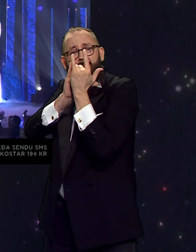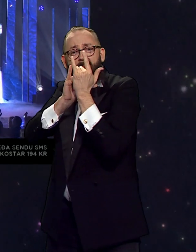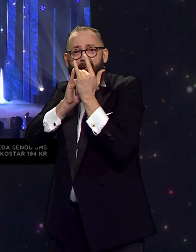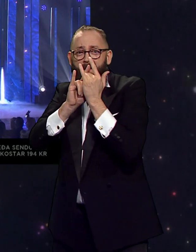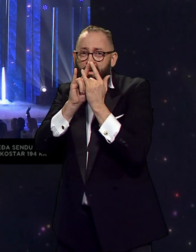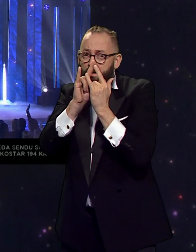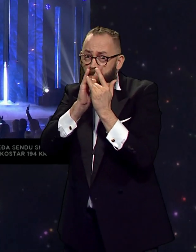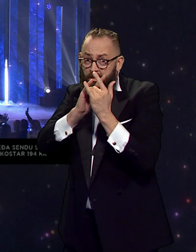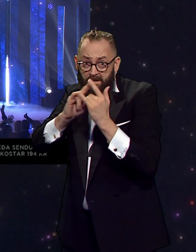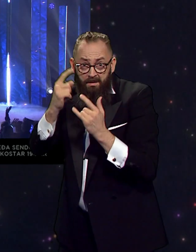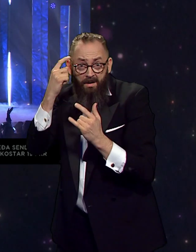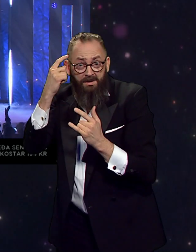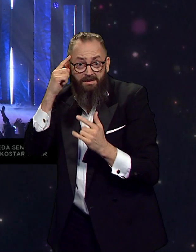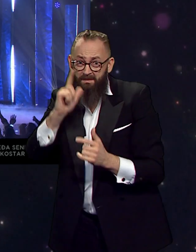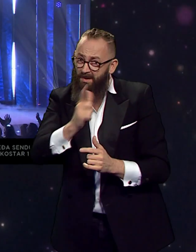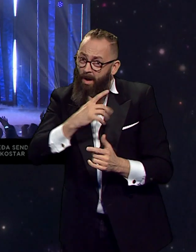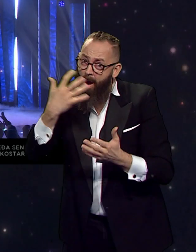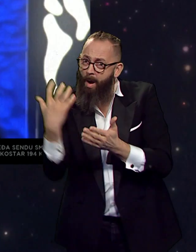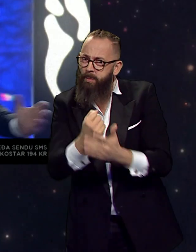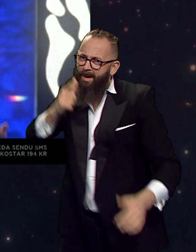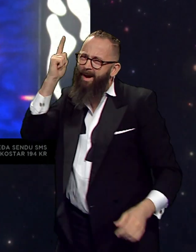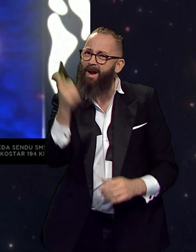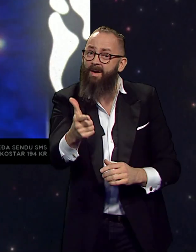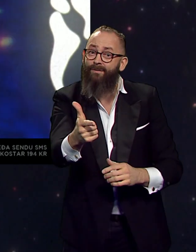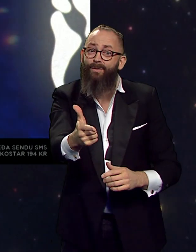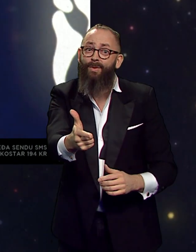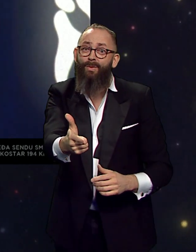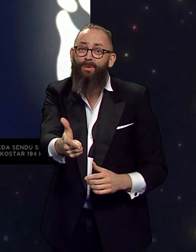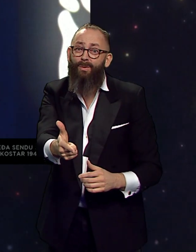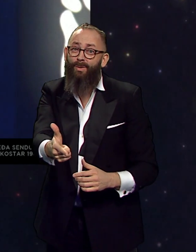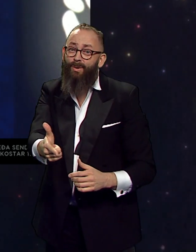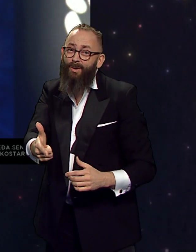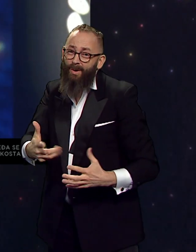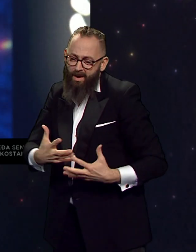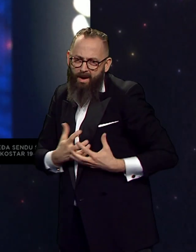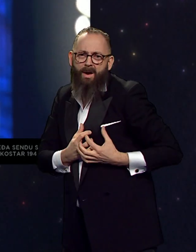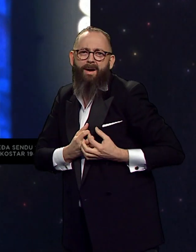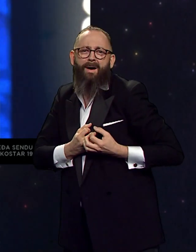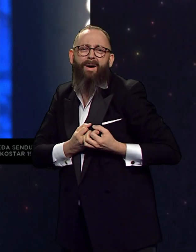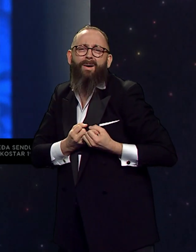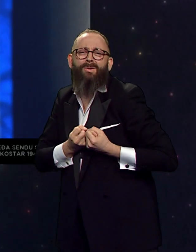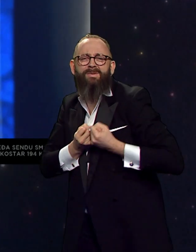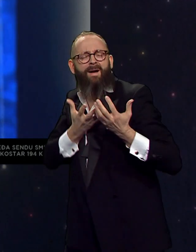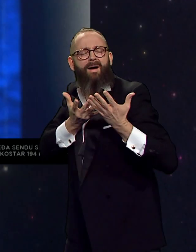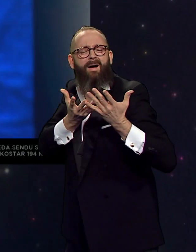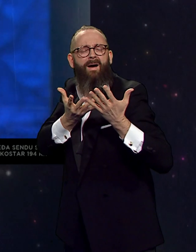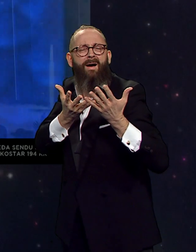við finnum kannski eftir það sem þýðir allt en enginn